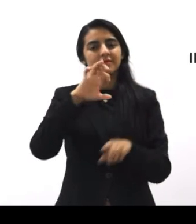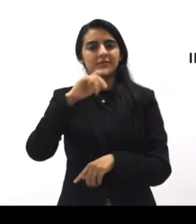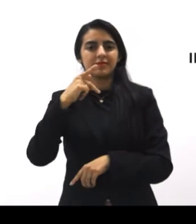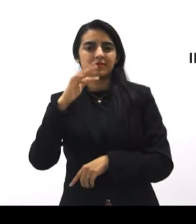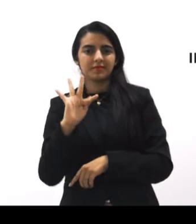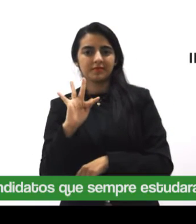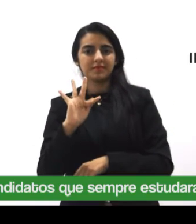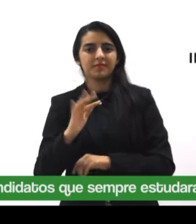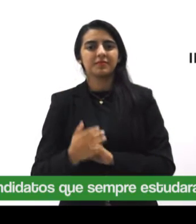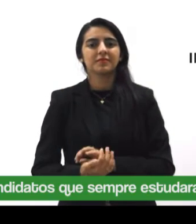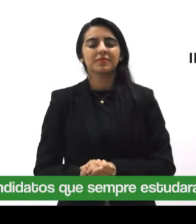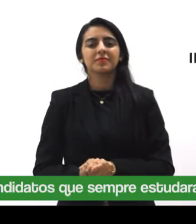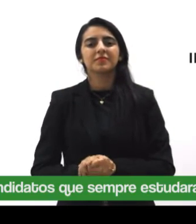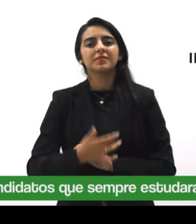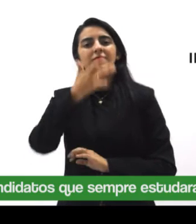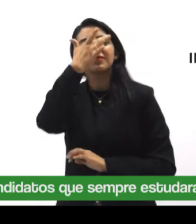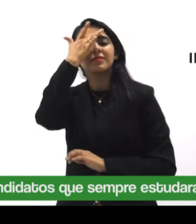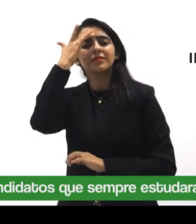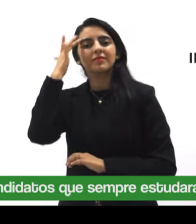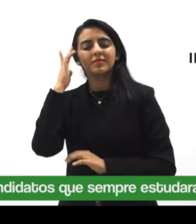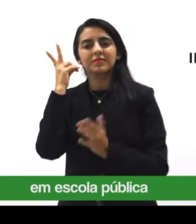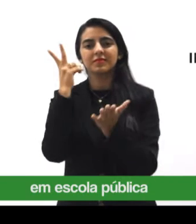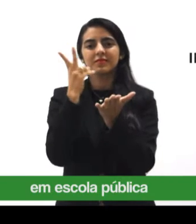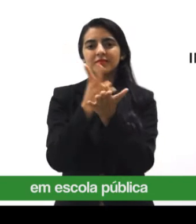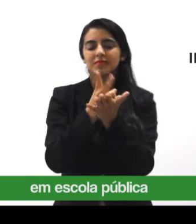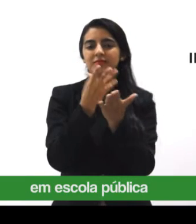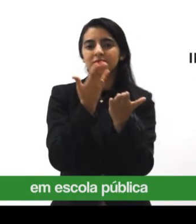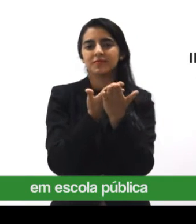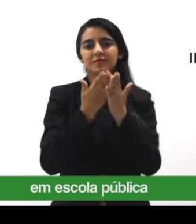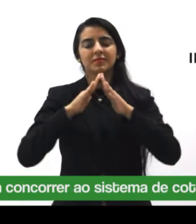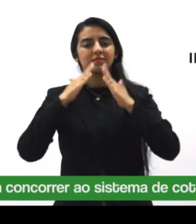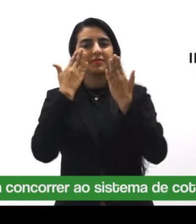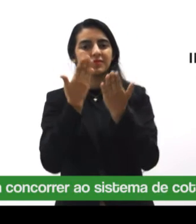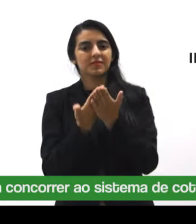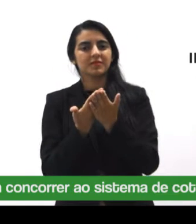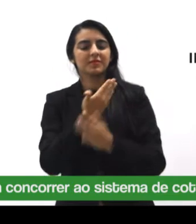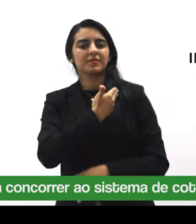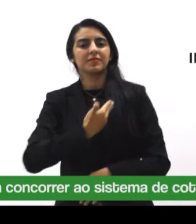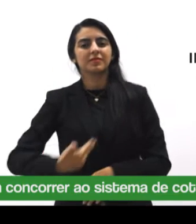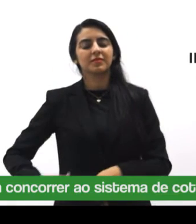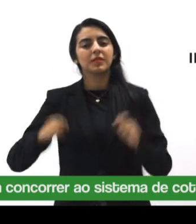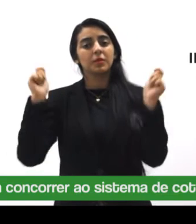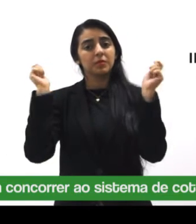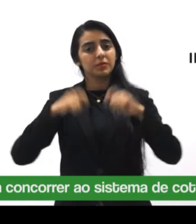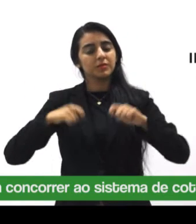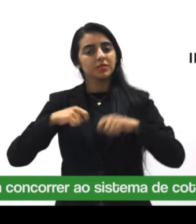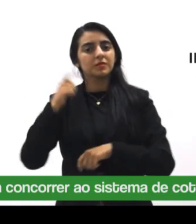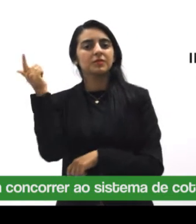Os candidatos que sempre estudaram em escola pública podem concorrer ao sistema de cotas.